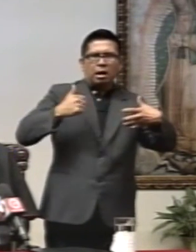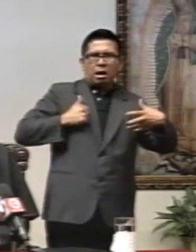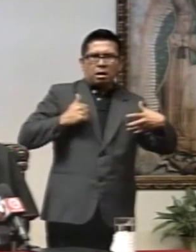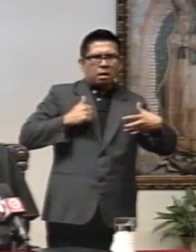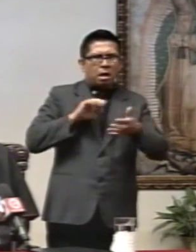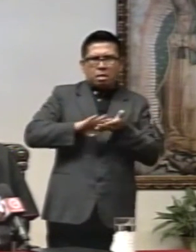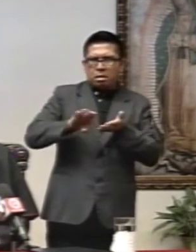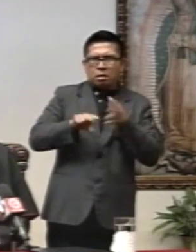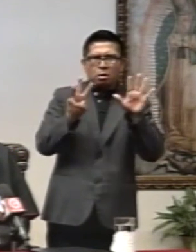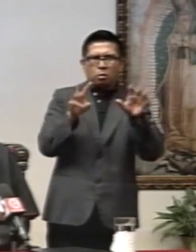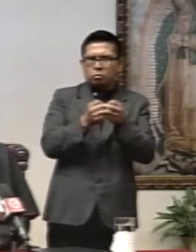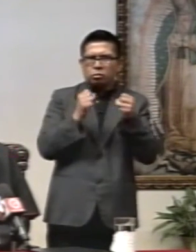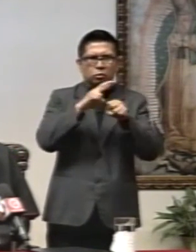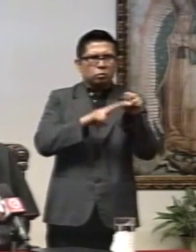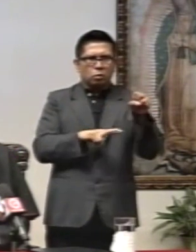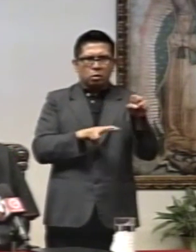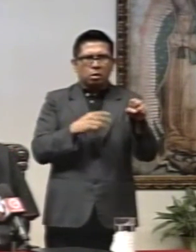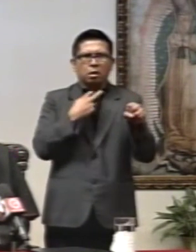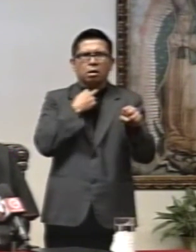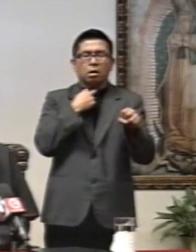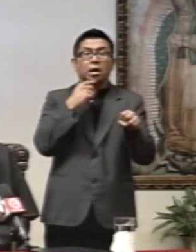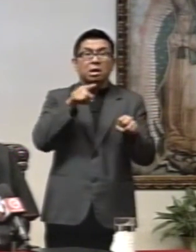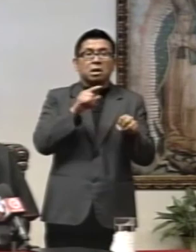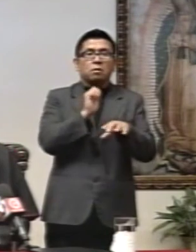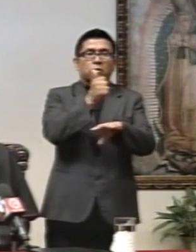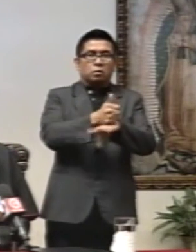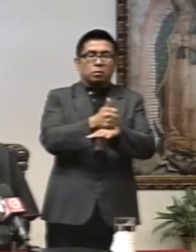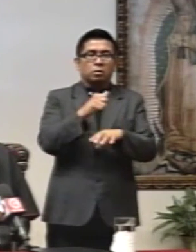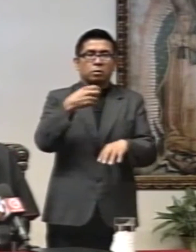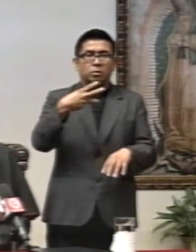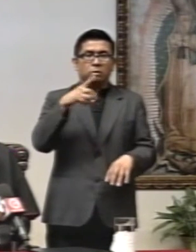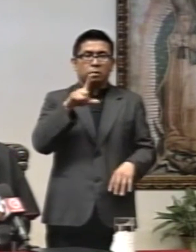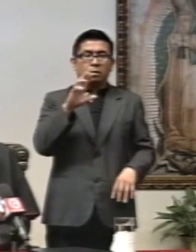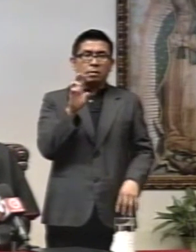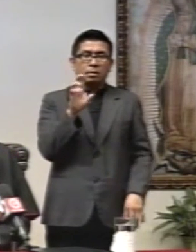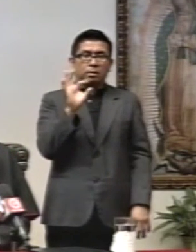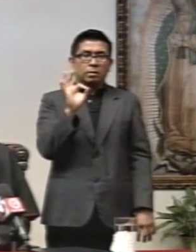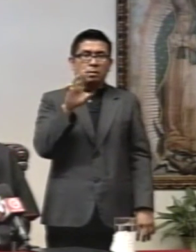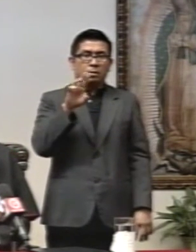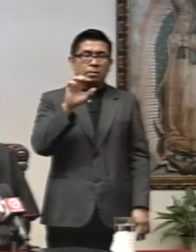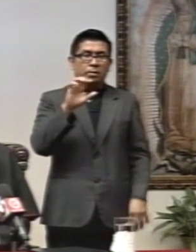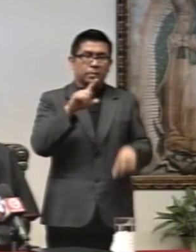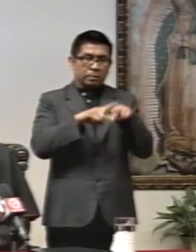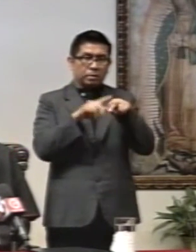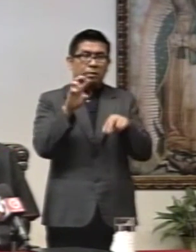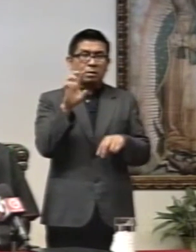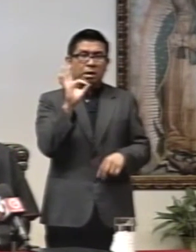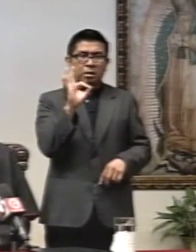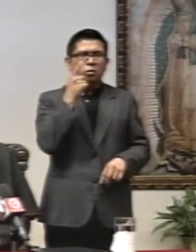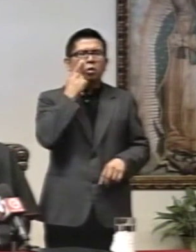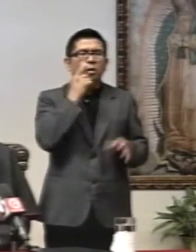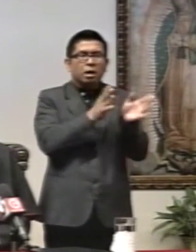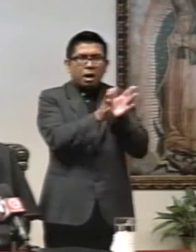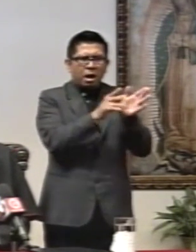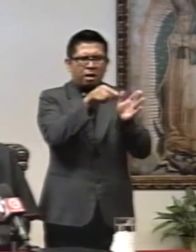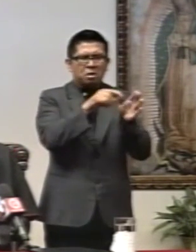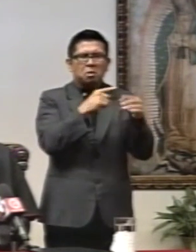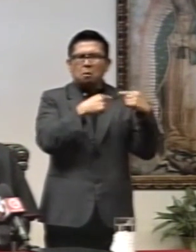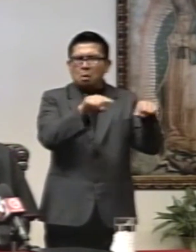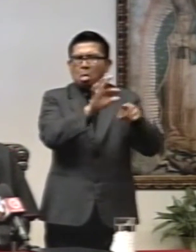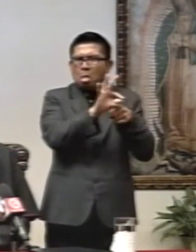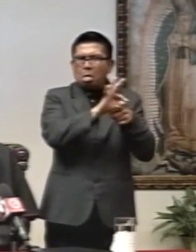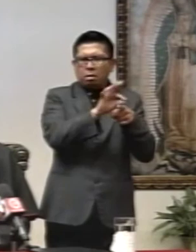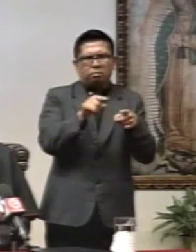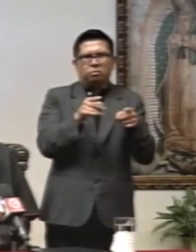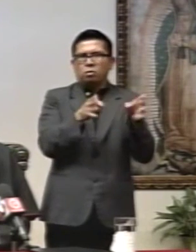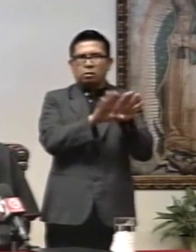las operaciones de la Fundación El Dorado, que está en Cabañas, siguen funcionando y que piden que se vaya. ¿Qué piensa usted sobre esto? Y otra